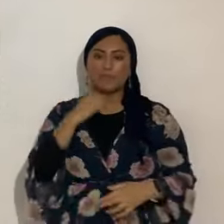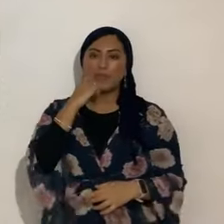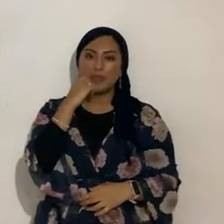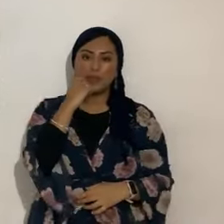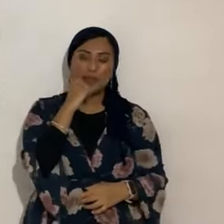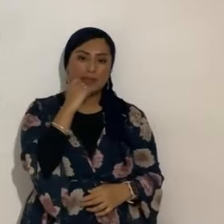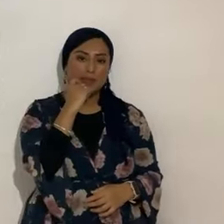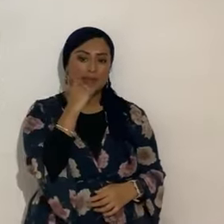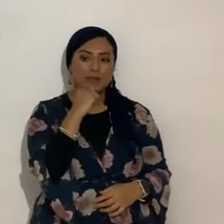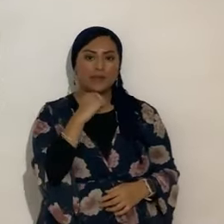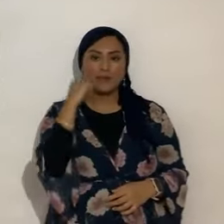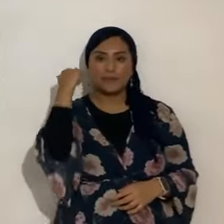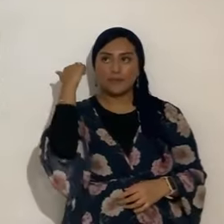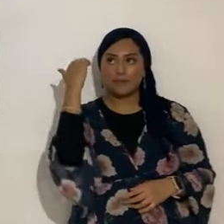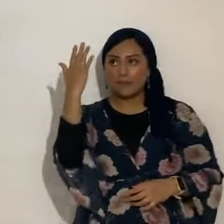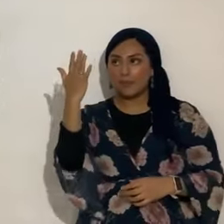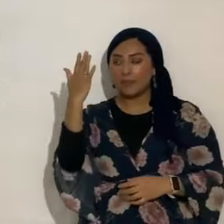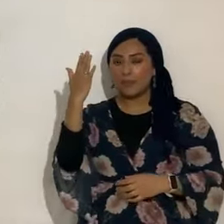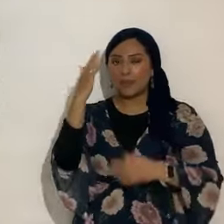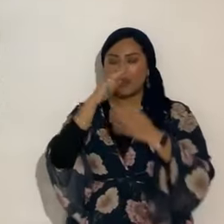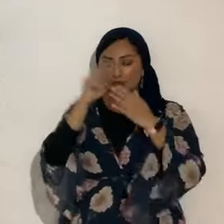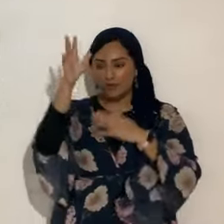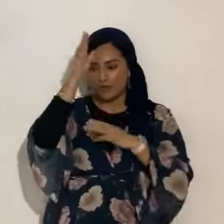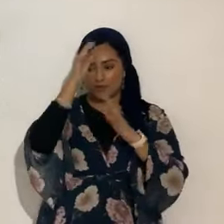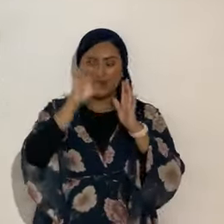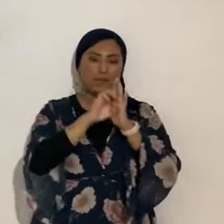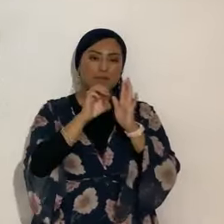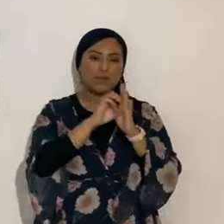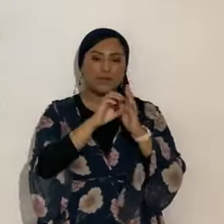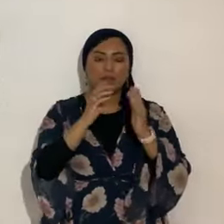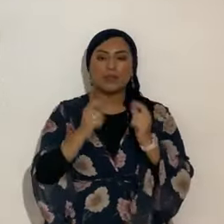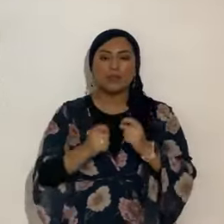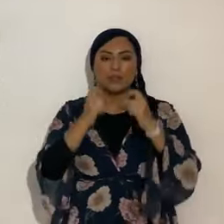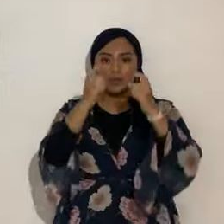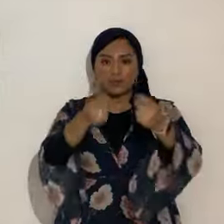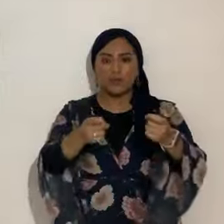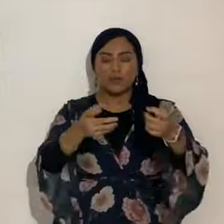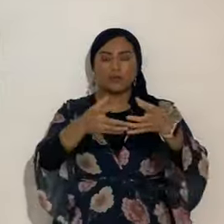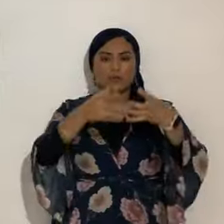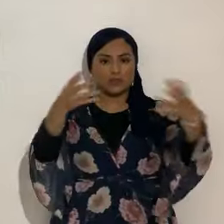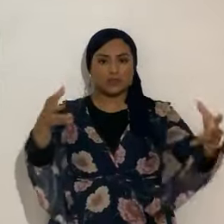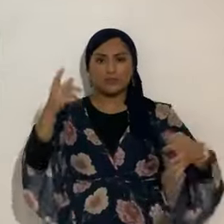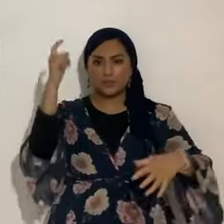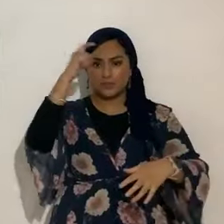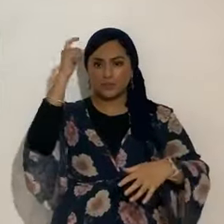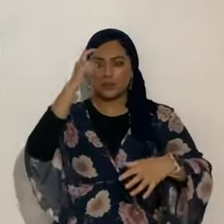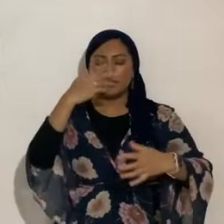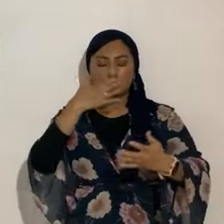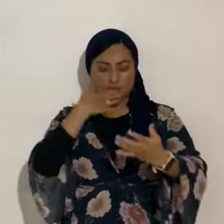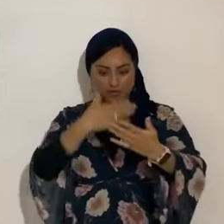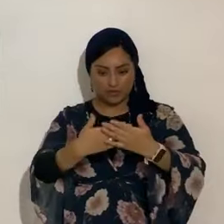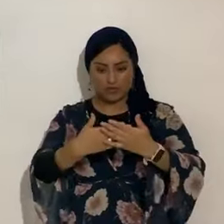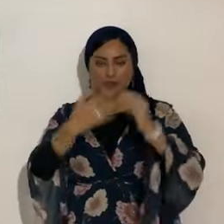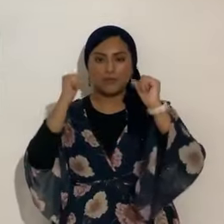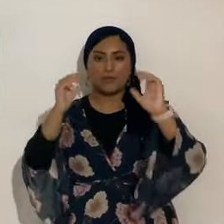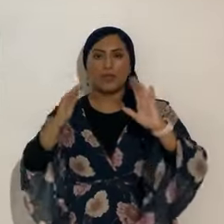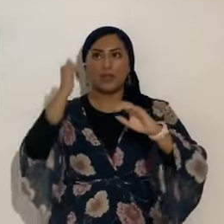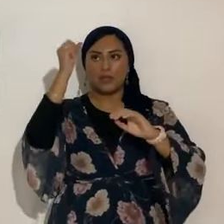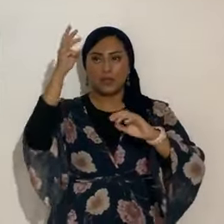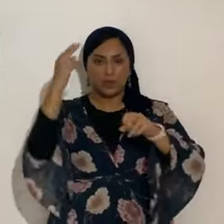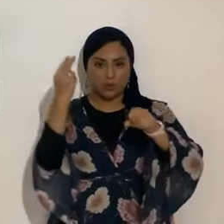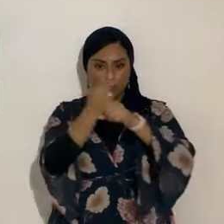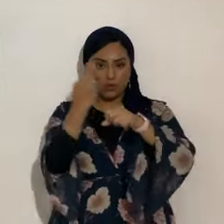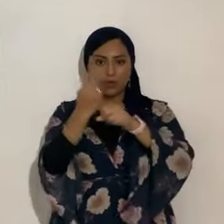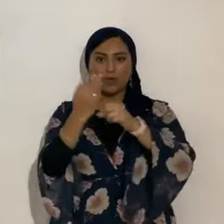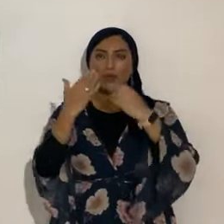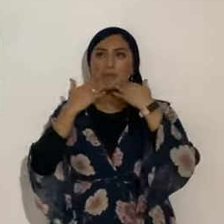Entonces, el Eterno, por ejemplo, te dio mucha inteligencia. Qué bueno, bendito sea el Abacados. Usémoslo para